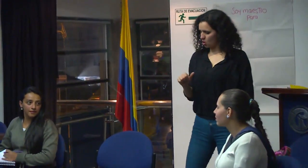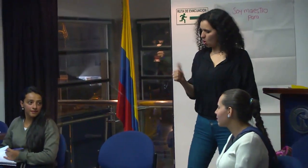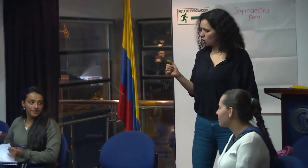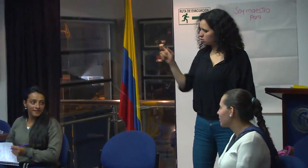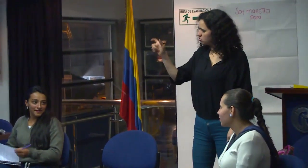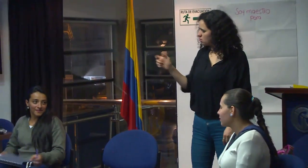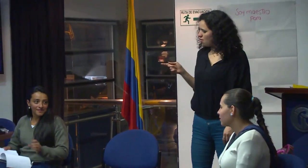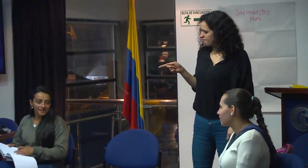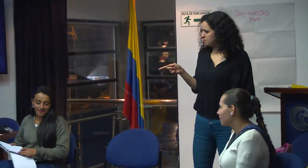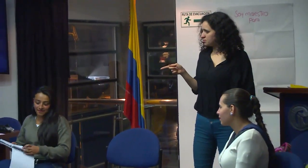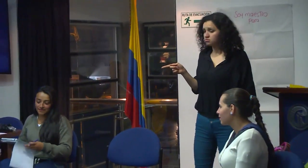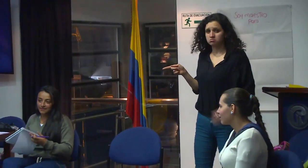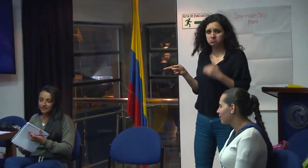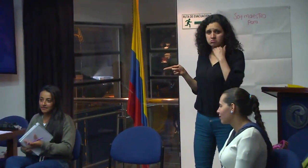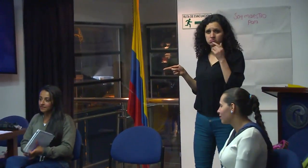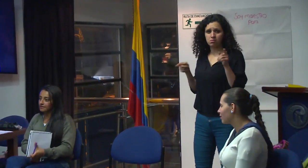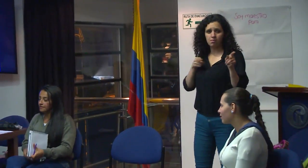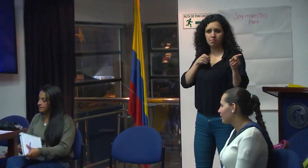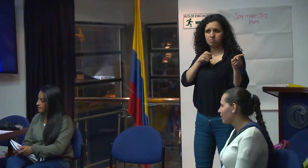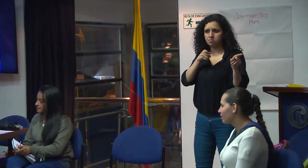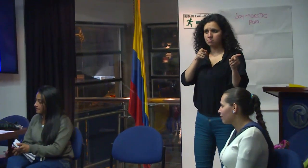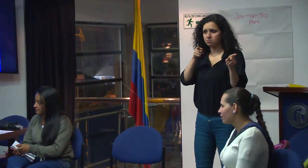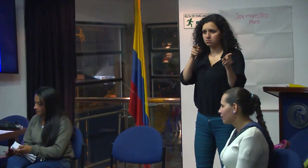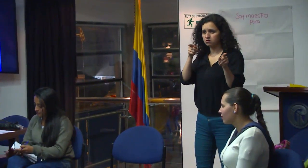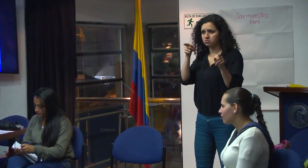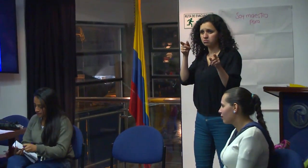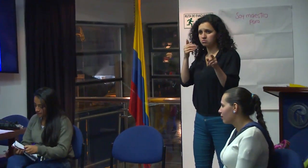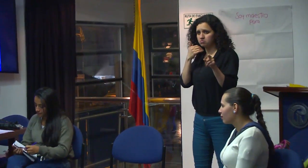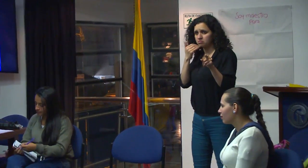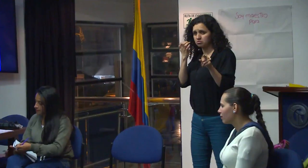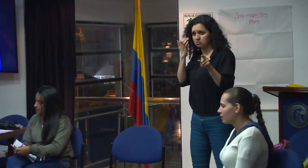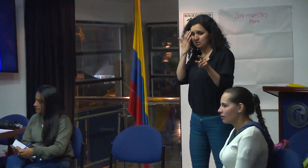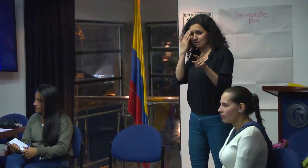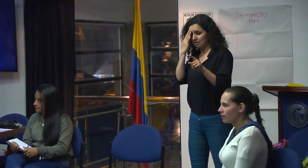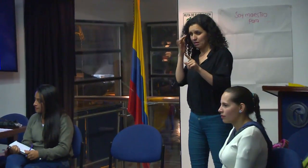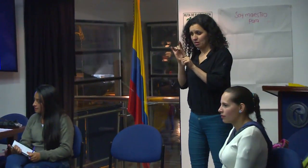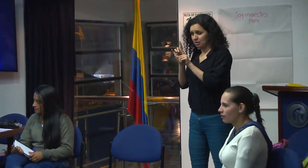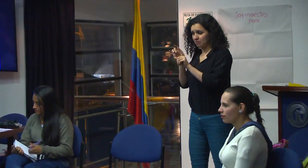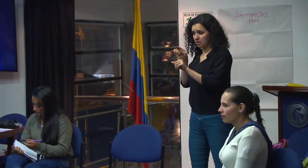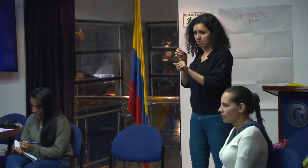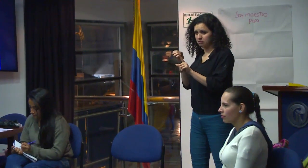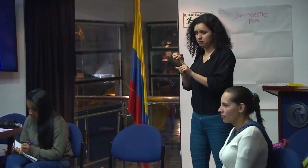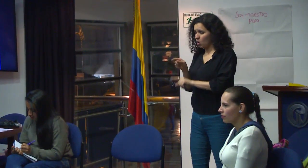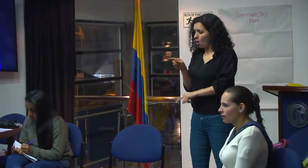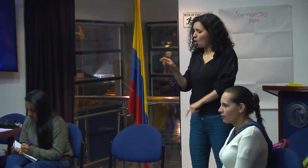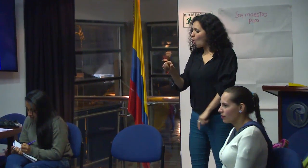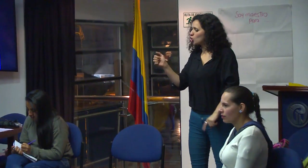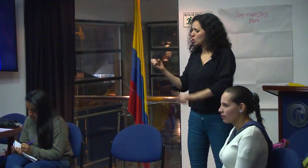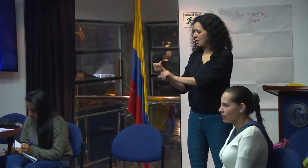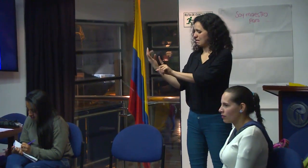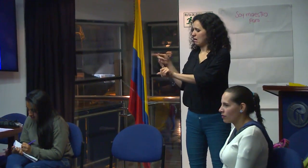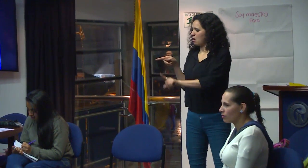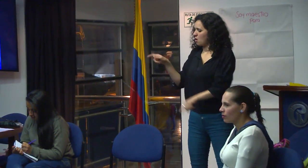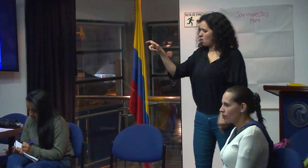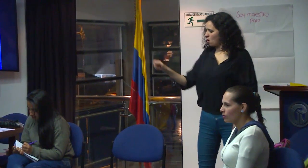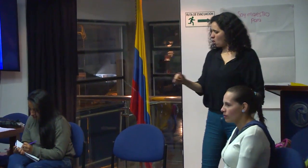de pronto para los que quisieran conocer un poco más, es un tema muy interesante, porque el otro es una